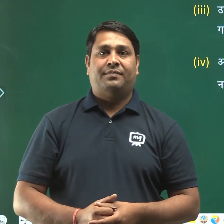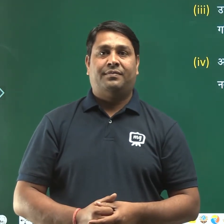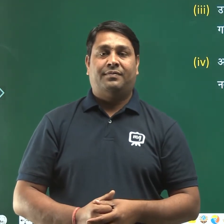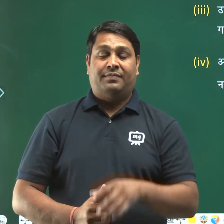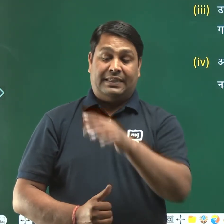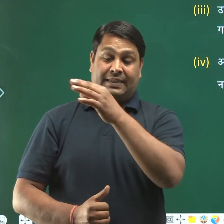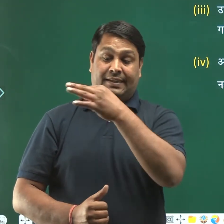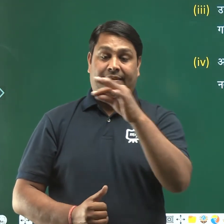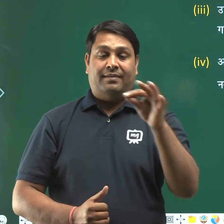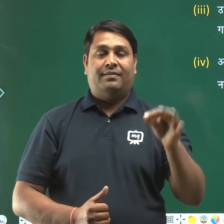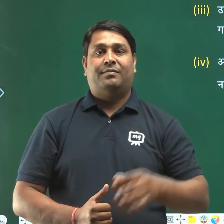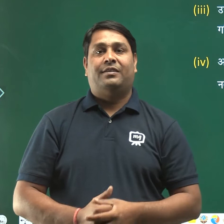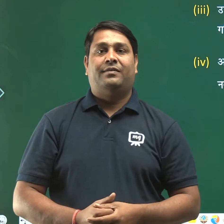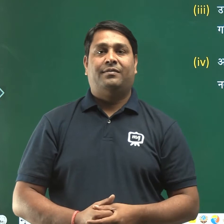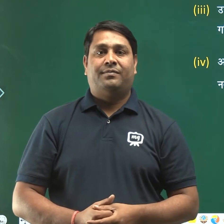लिखा हमने।